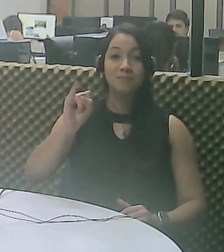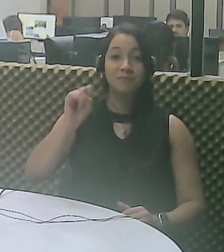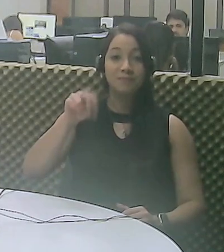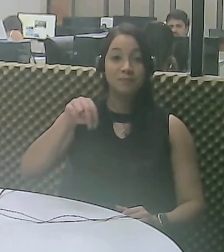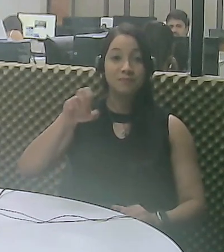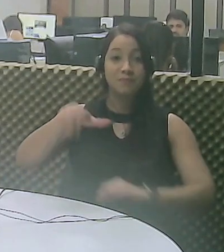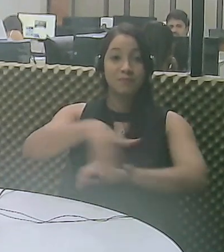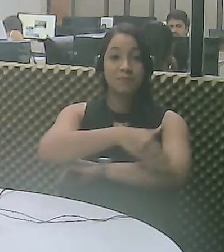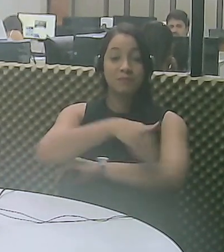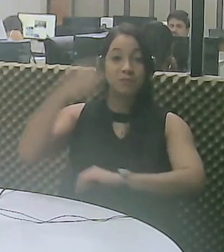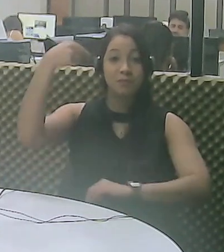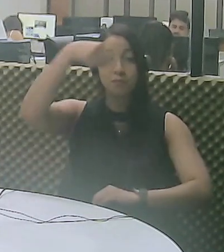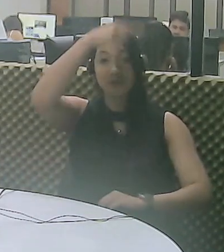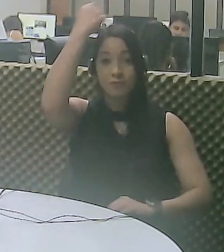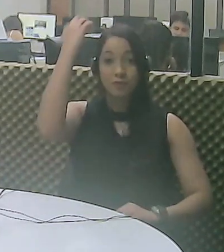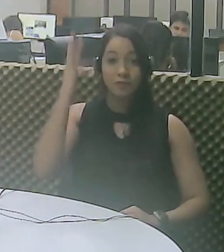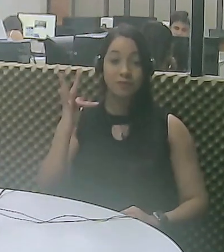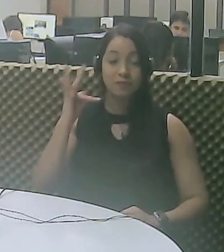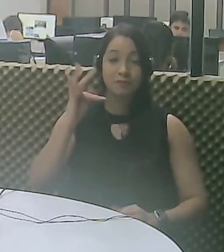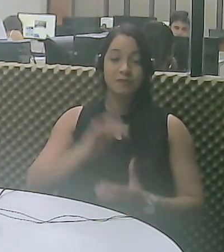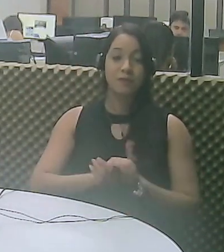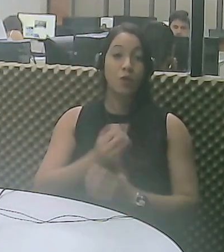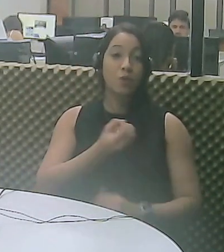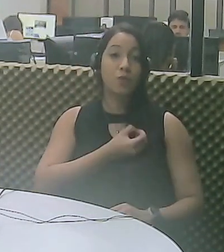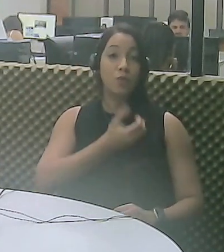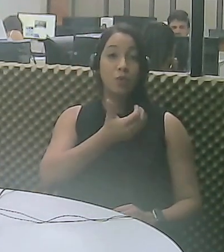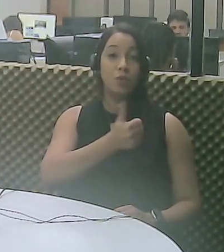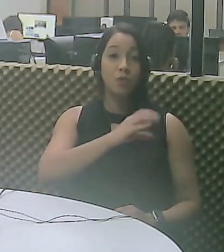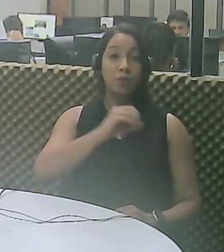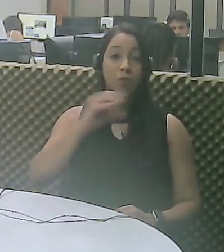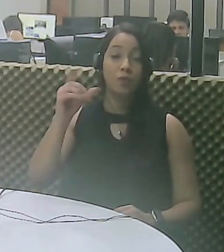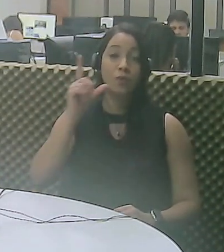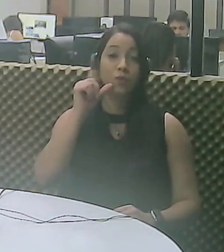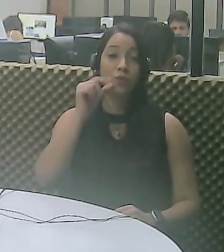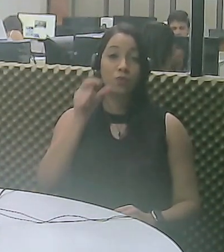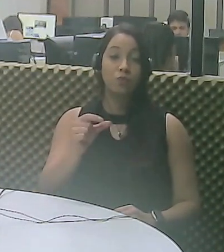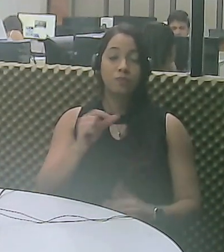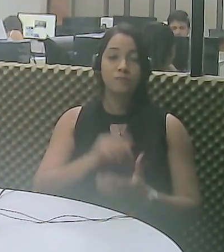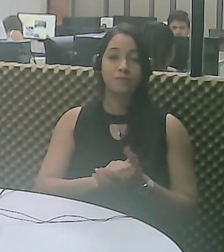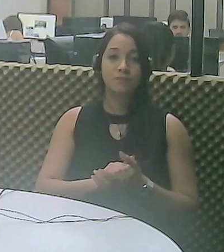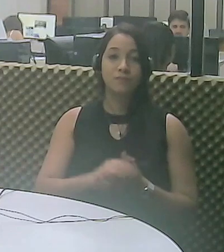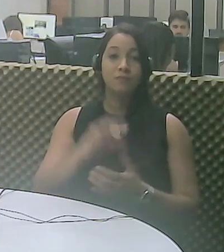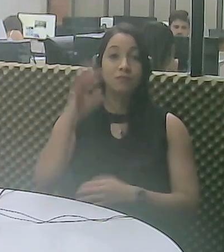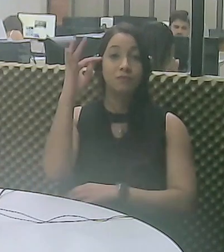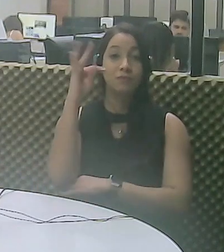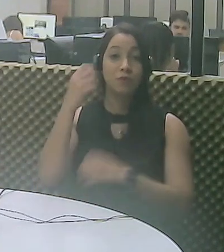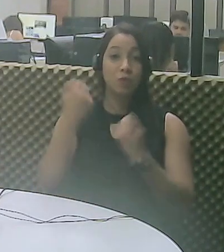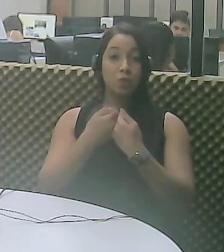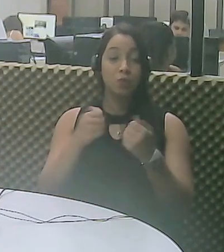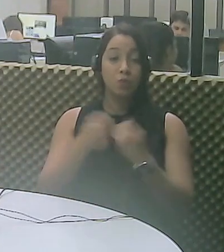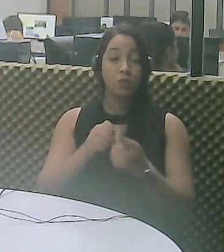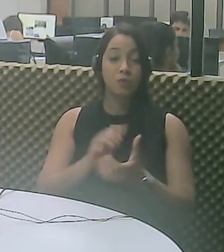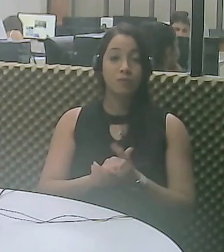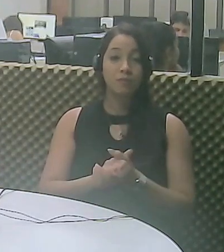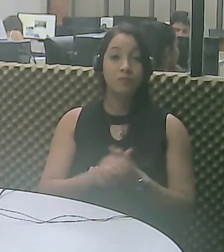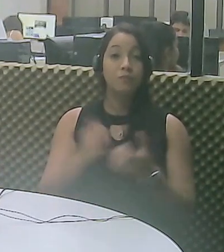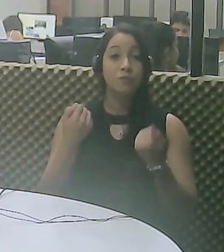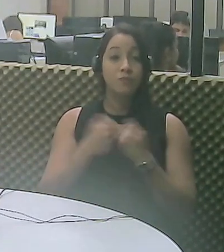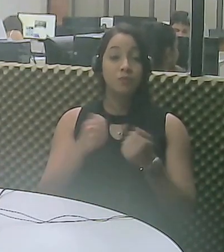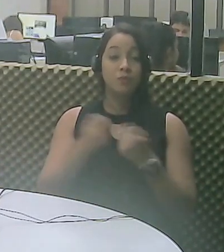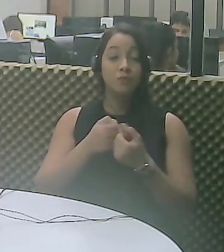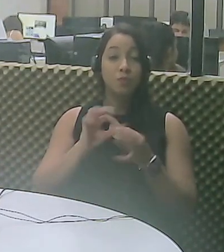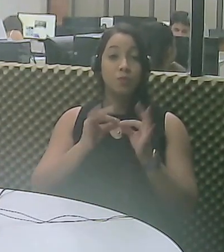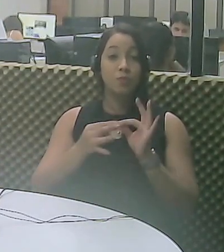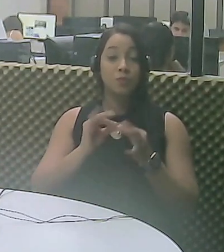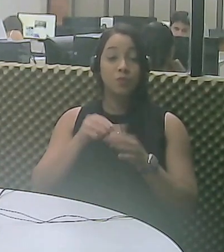fica na rua São Francisco de Assis, número 100, no Lagoinha. Terminais de ônibus, ônibus Meu Ofício